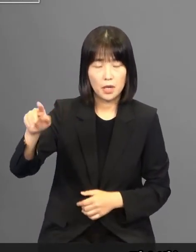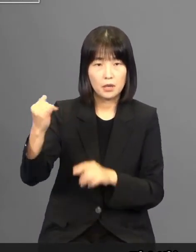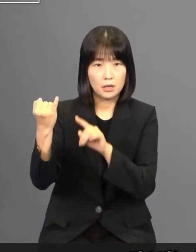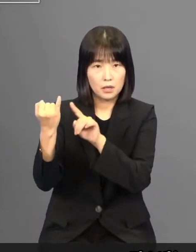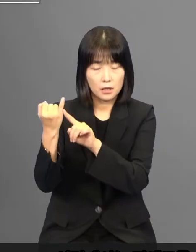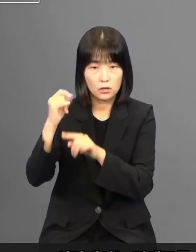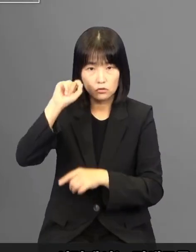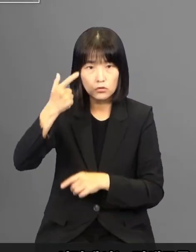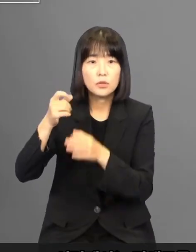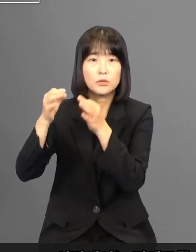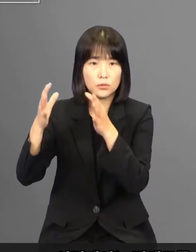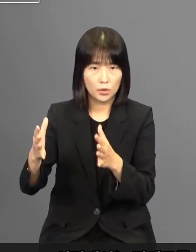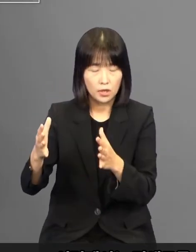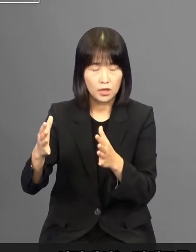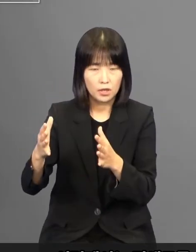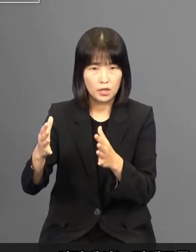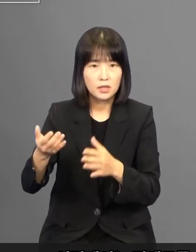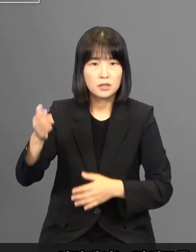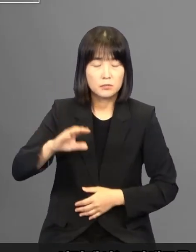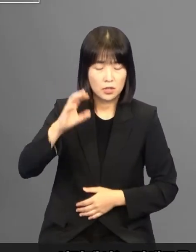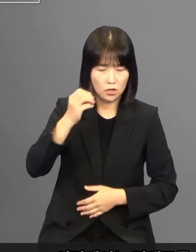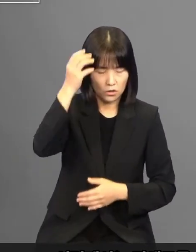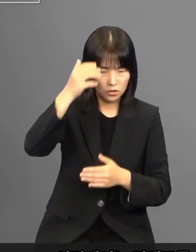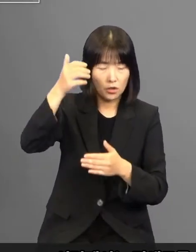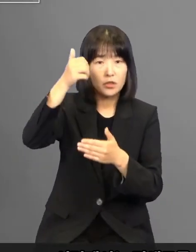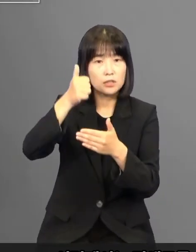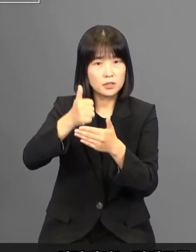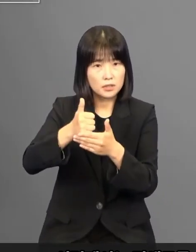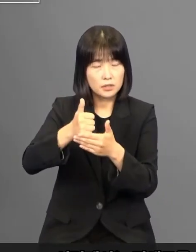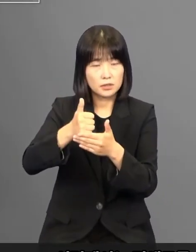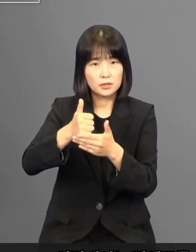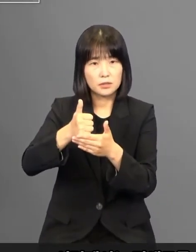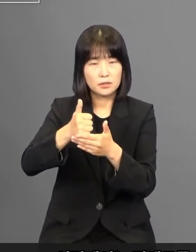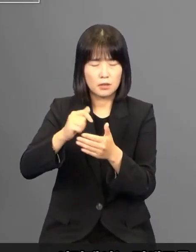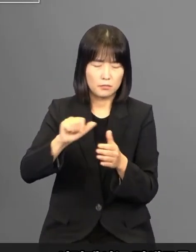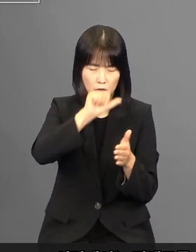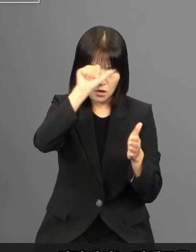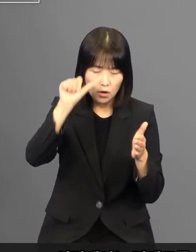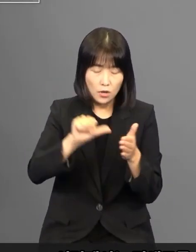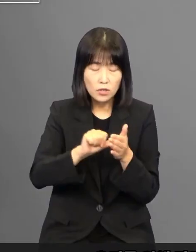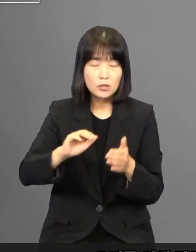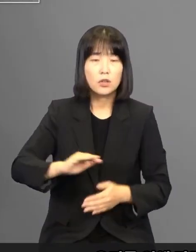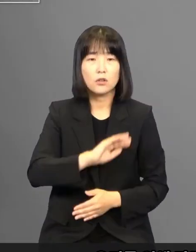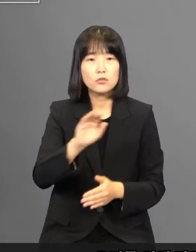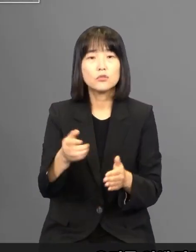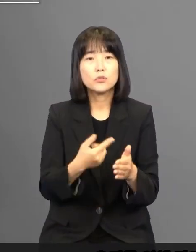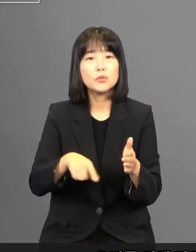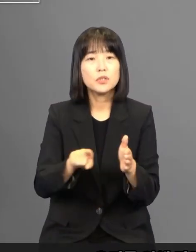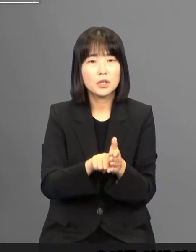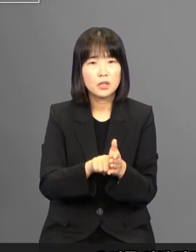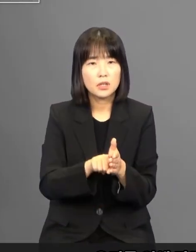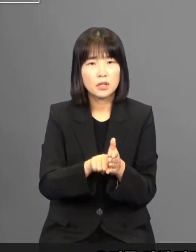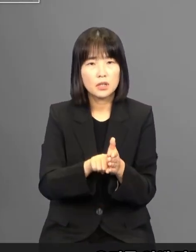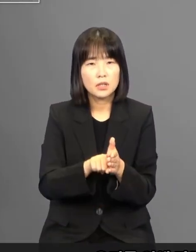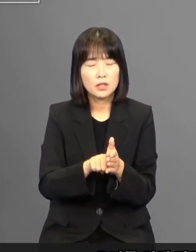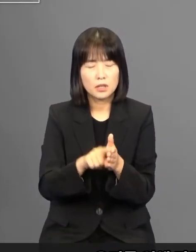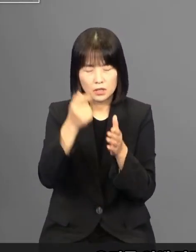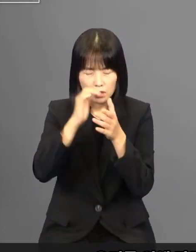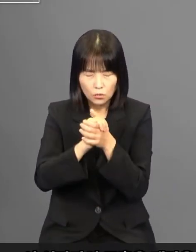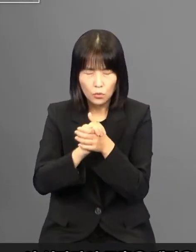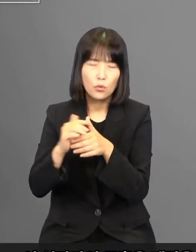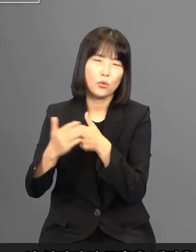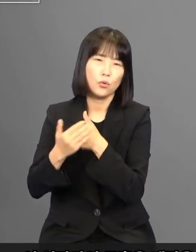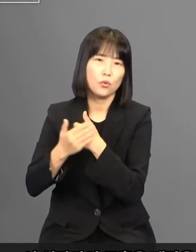그랬지만 성령께서는 평생토록 우리를 위하여 우리 안에 계셔서 우리를 위해 간구해 주신다고 하는